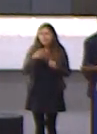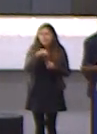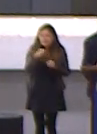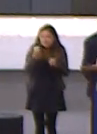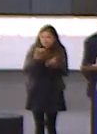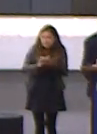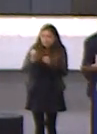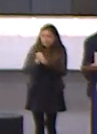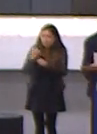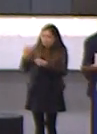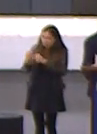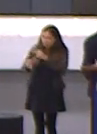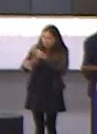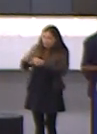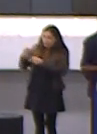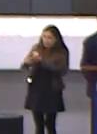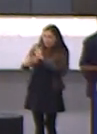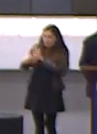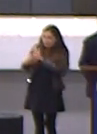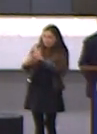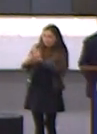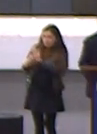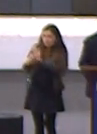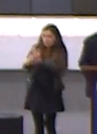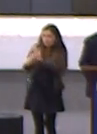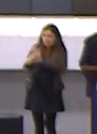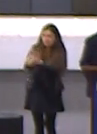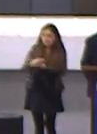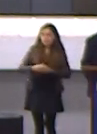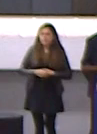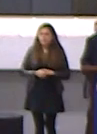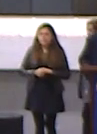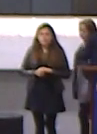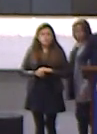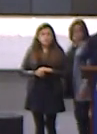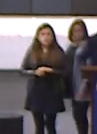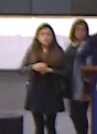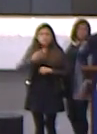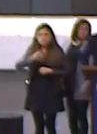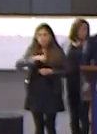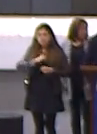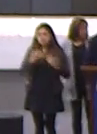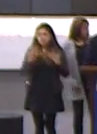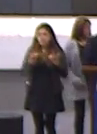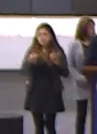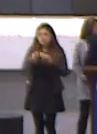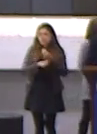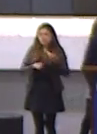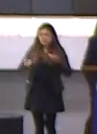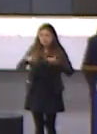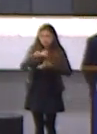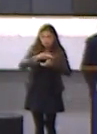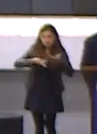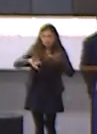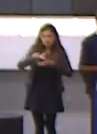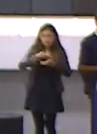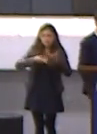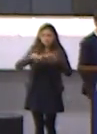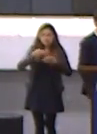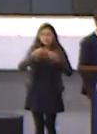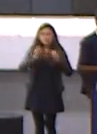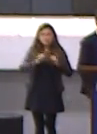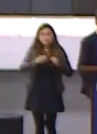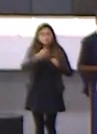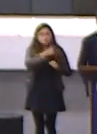año tras año entonces digamos que queremos hacer un conversatorio muy muy ameno los